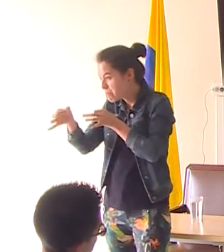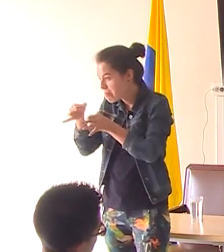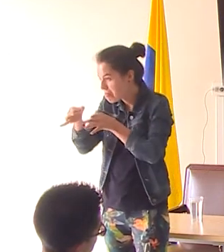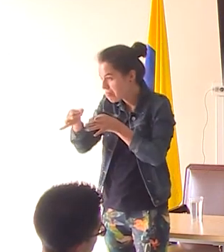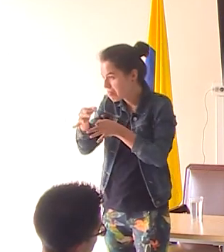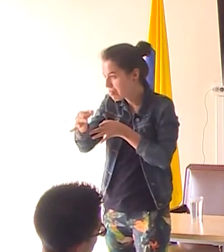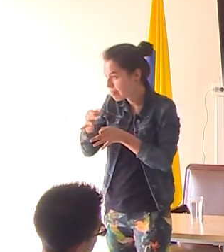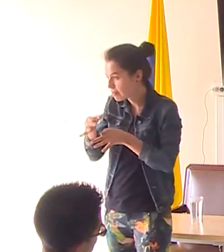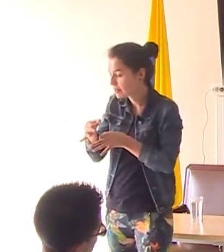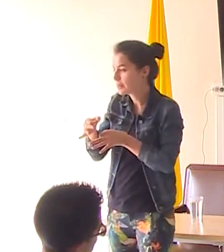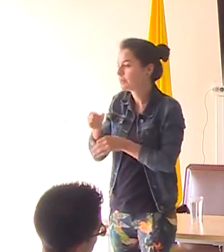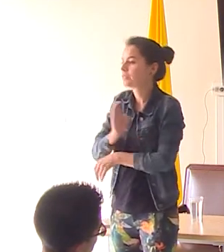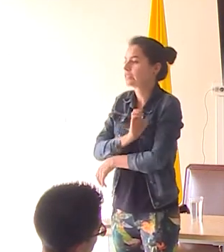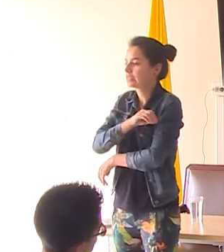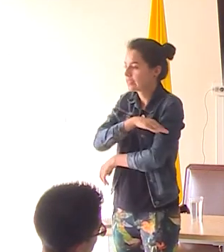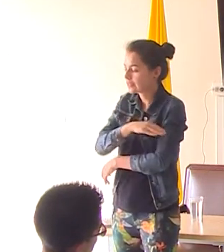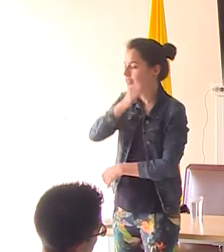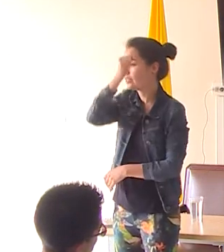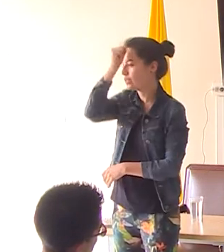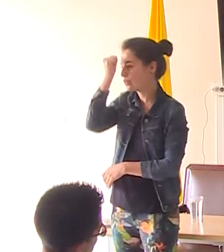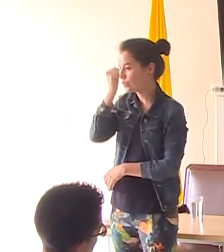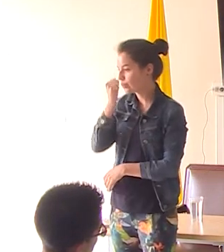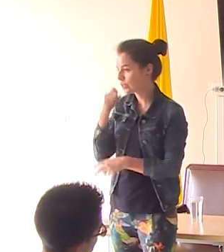sibaté soacha